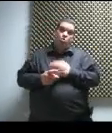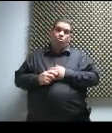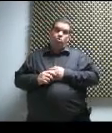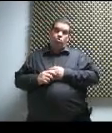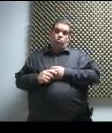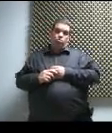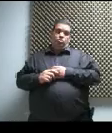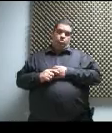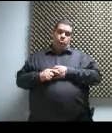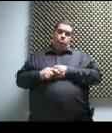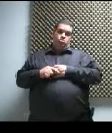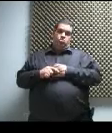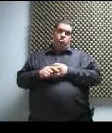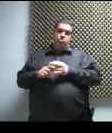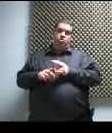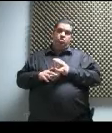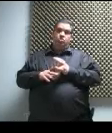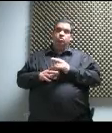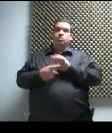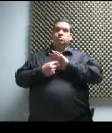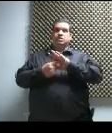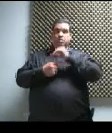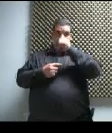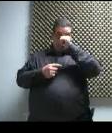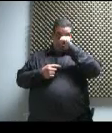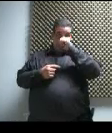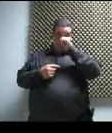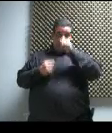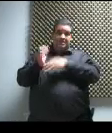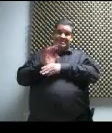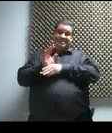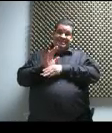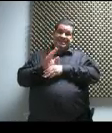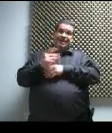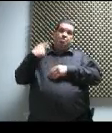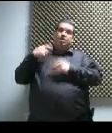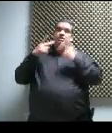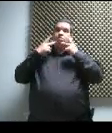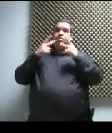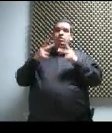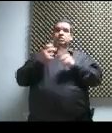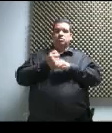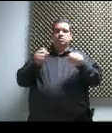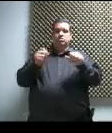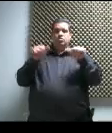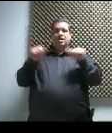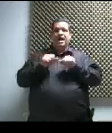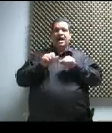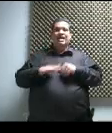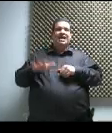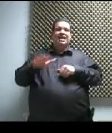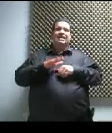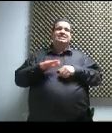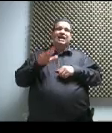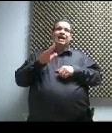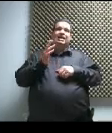ejemplo, nosotros estamos dando cine en la plaza pública. Nosotros hemos rescatado un espacio que estaba perdido, que estaba